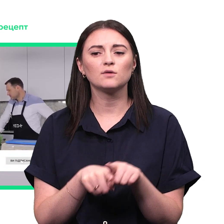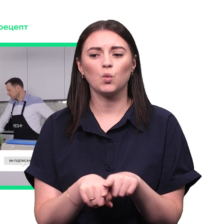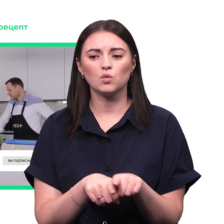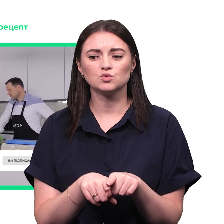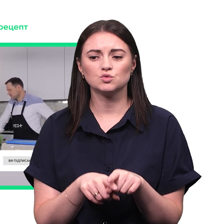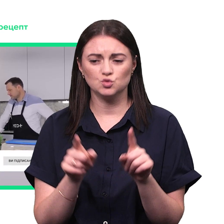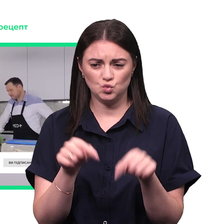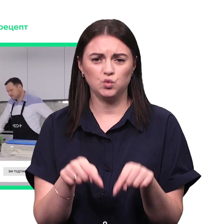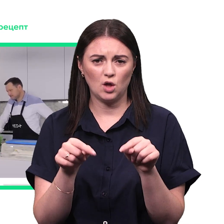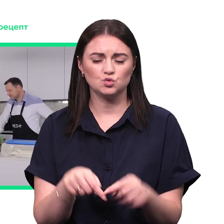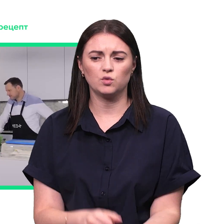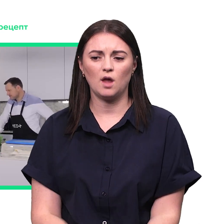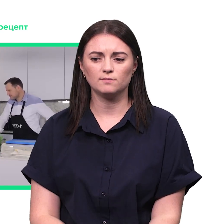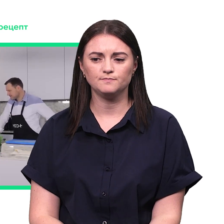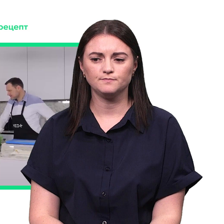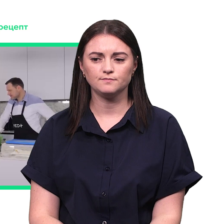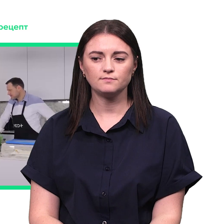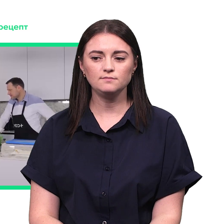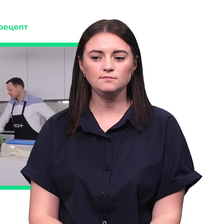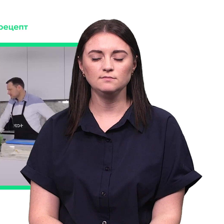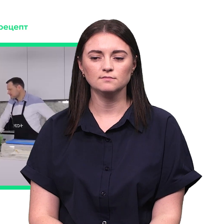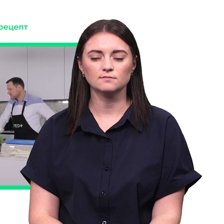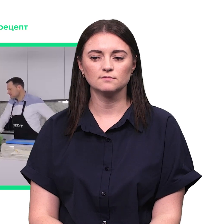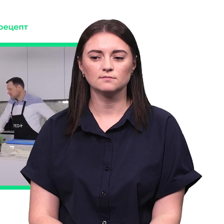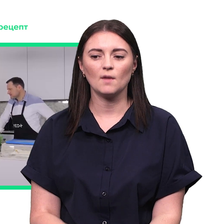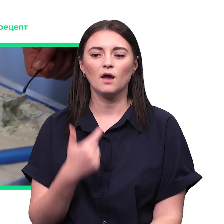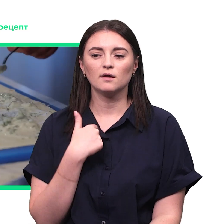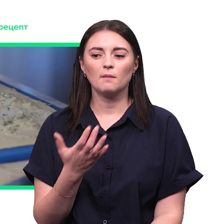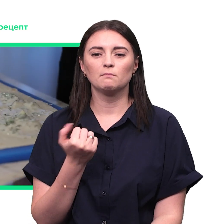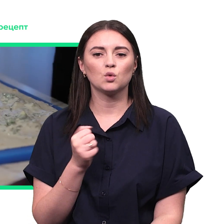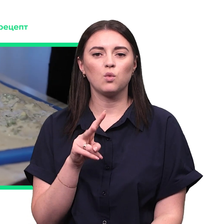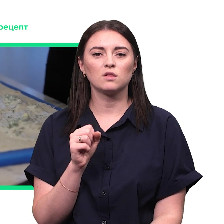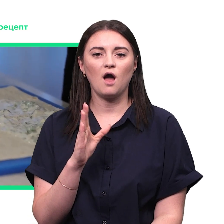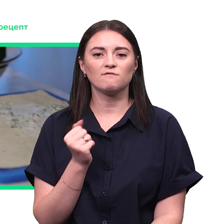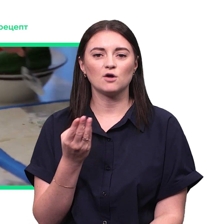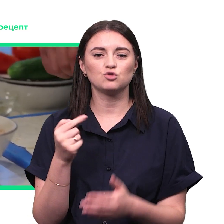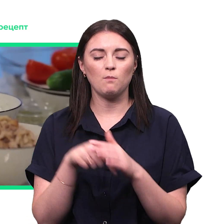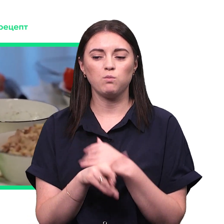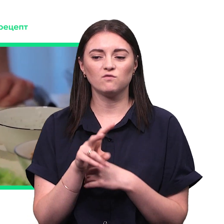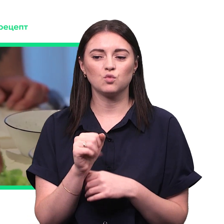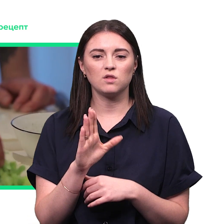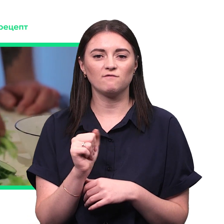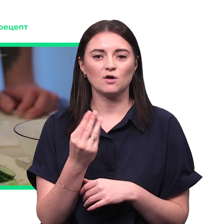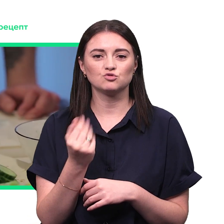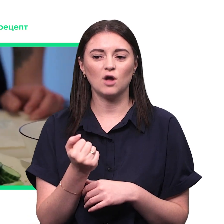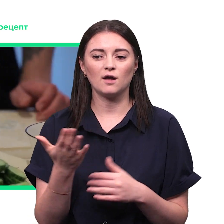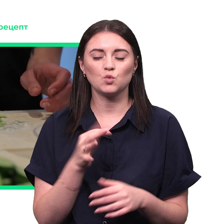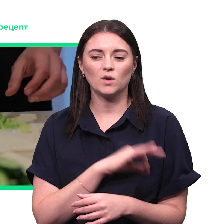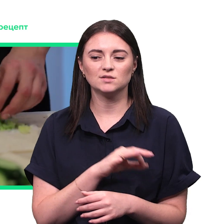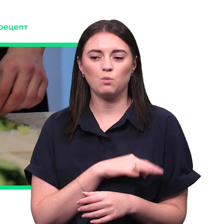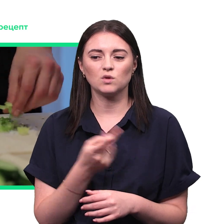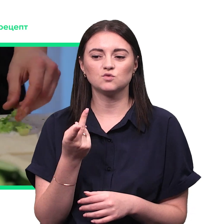Сюда. Сюда. Угу. Так, я беру сейчас лаваш. Кстати, по поводу лаваша, который используется